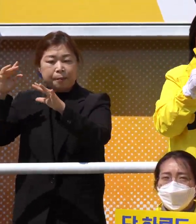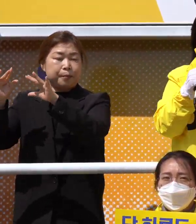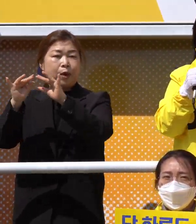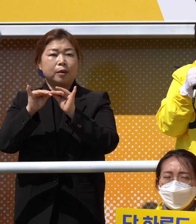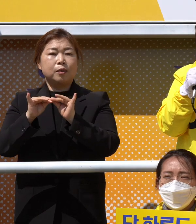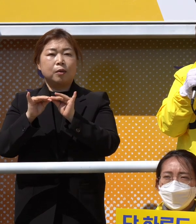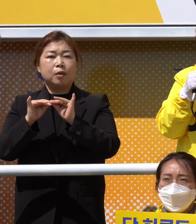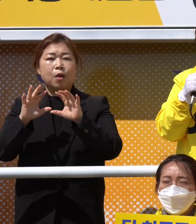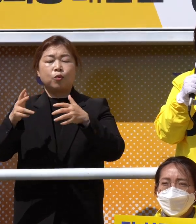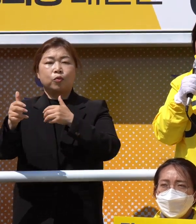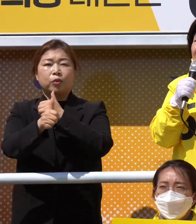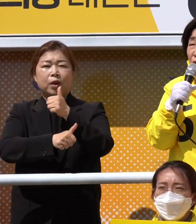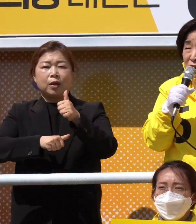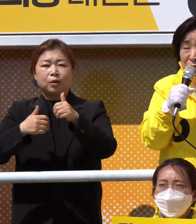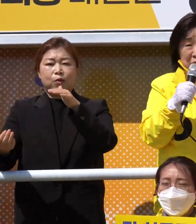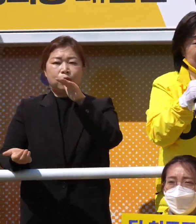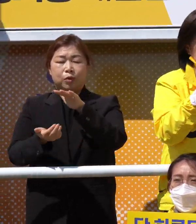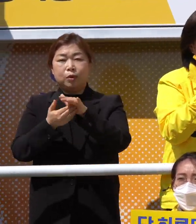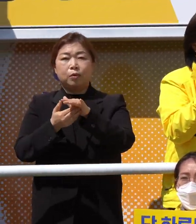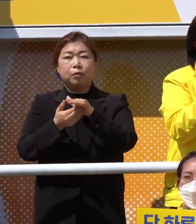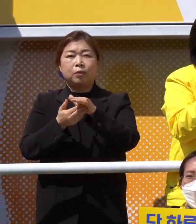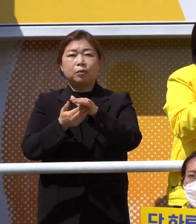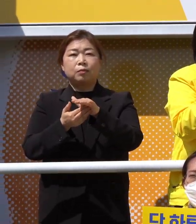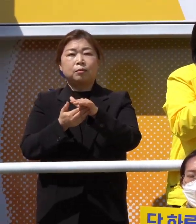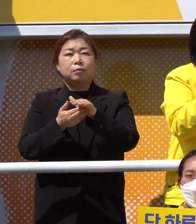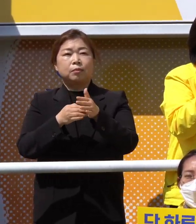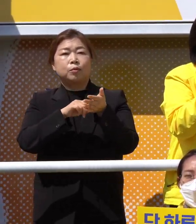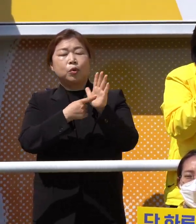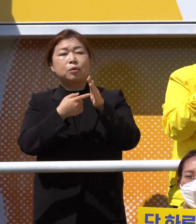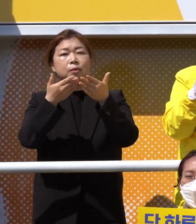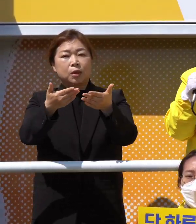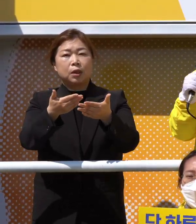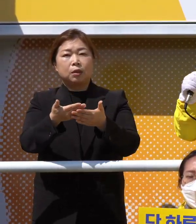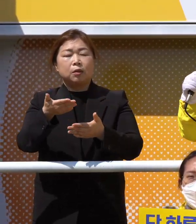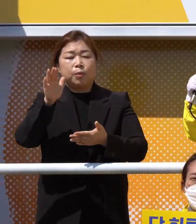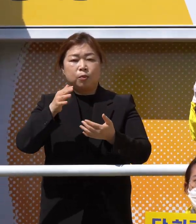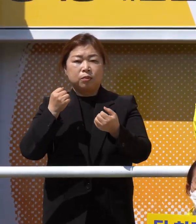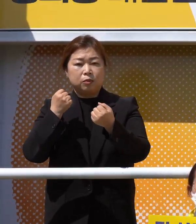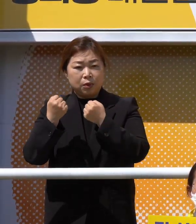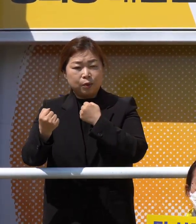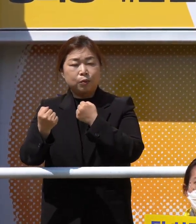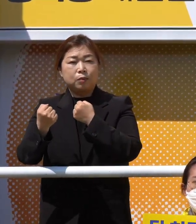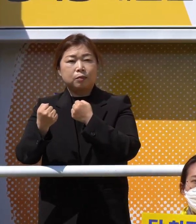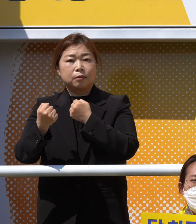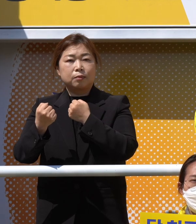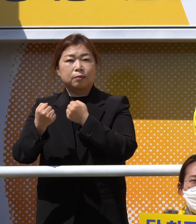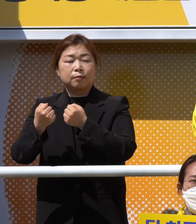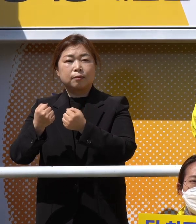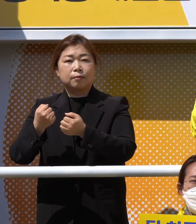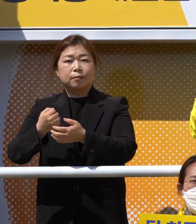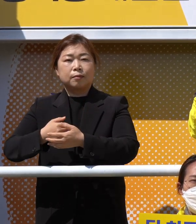국회 청원위로 의제가 되었습니다. 그럼에도 불구하고